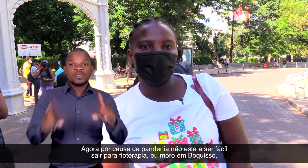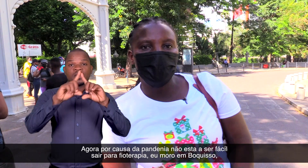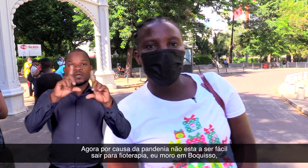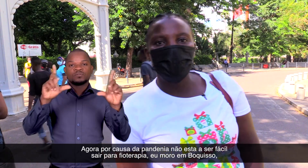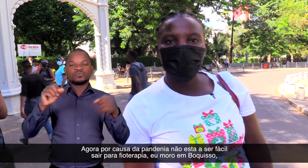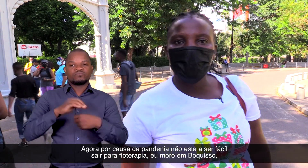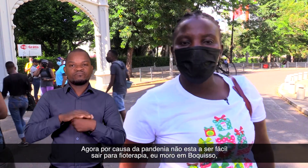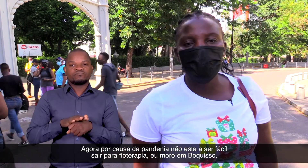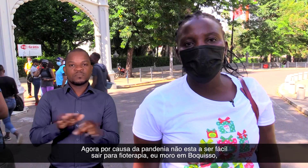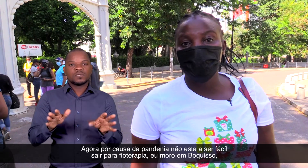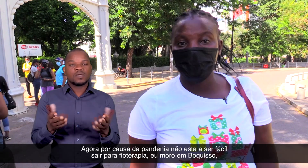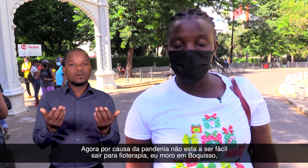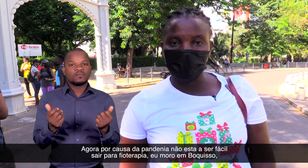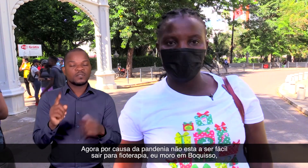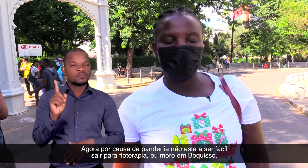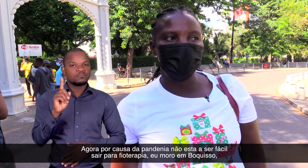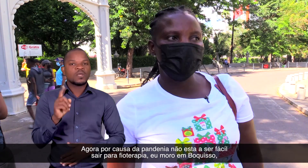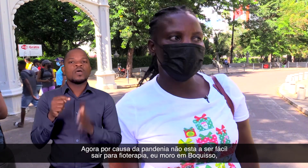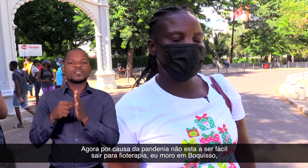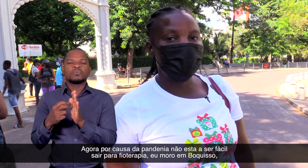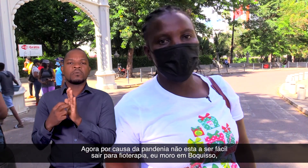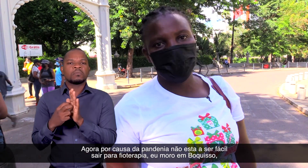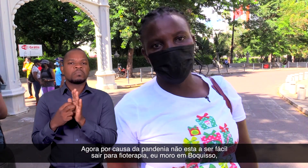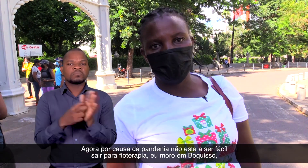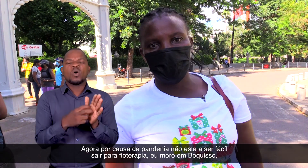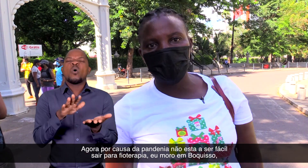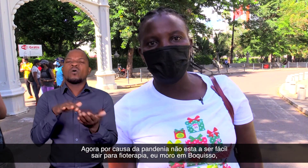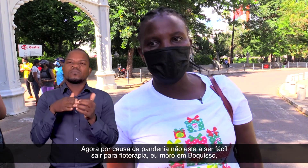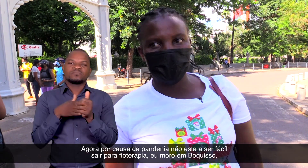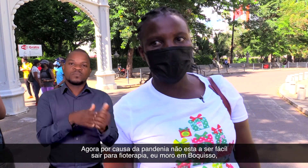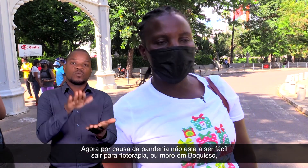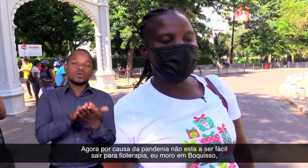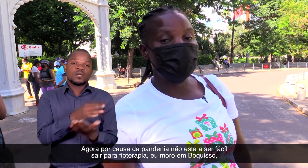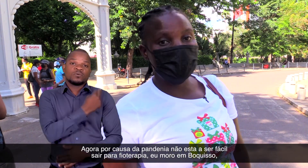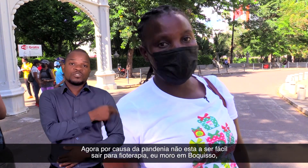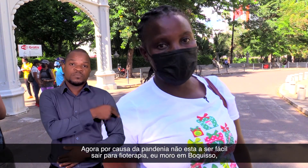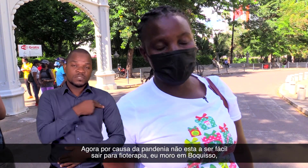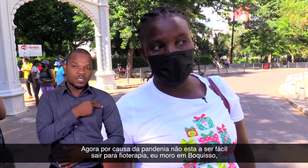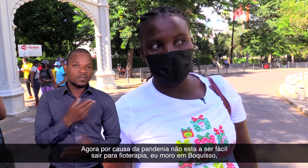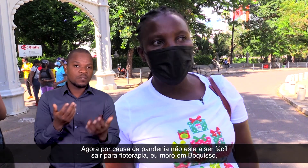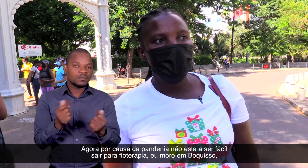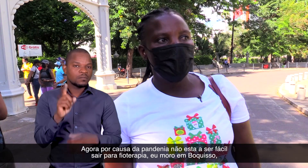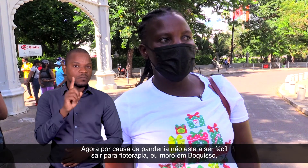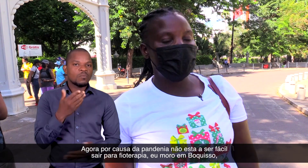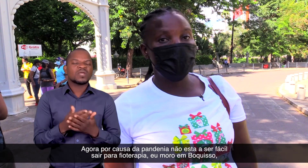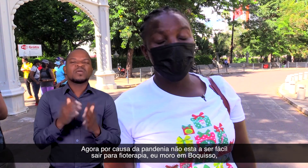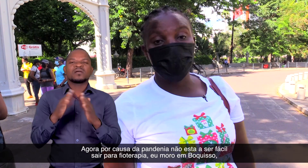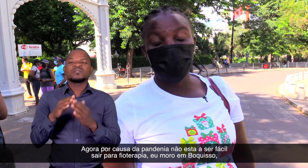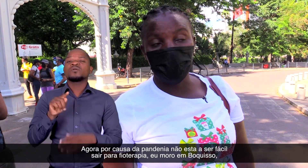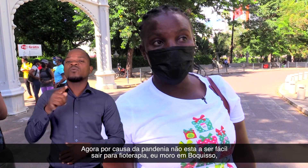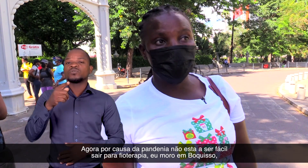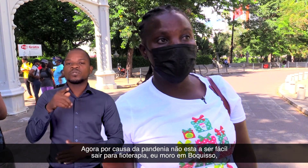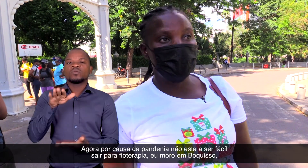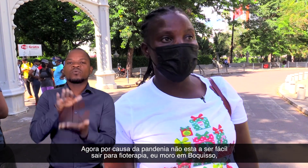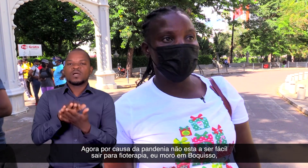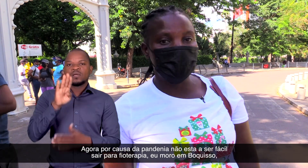Por causa da pandemia, não está a ser fácil para levar a criança, por exemplo, para fisioterapia, para sair de casa. Não está a ser fácil para mim. Por quê? Porque eu